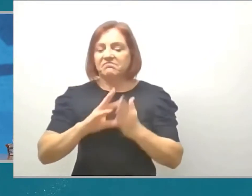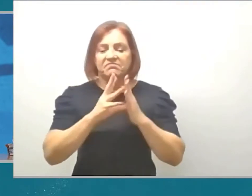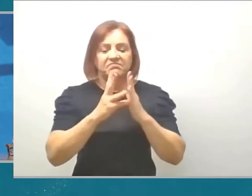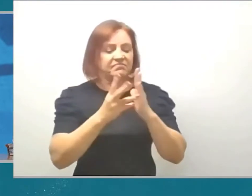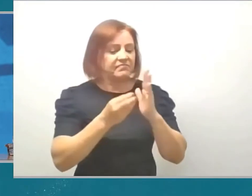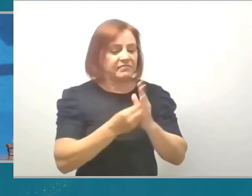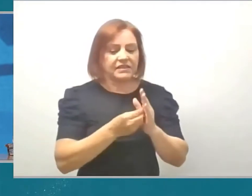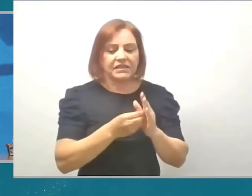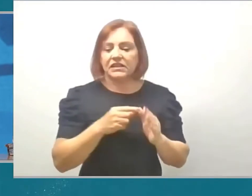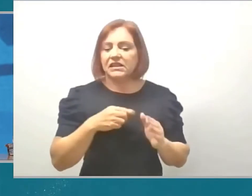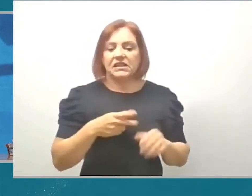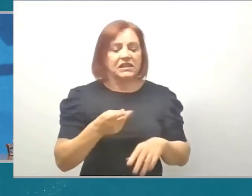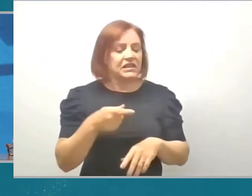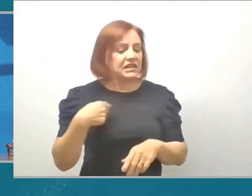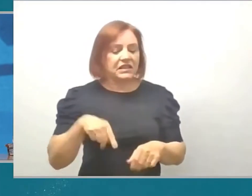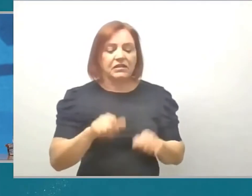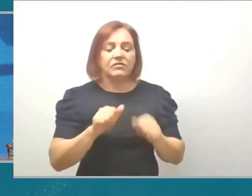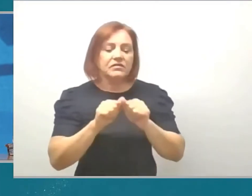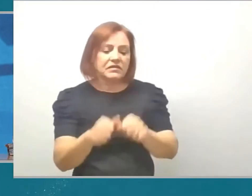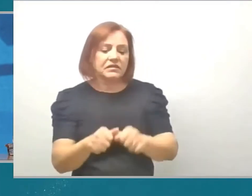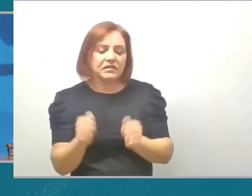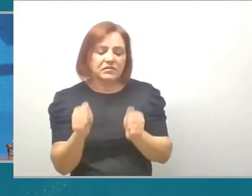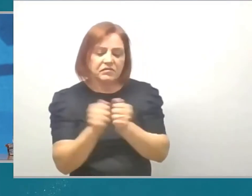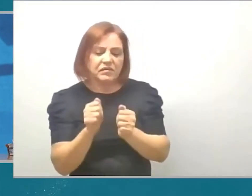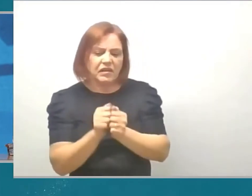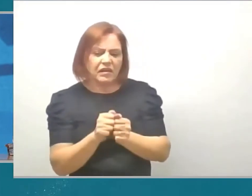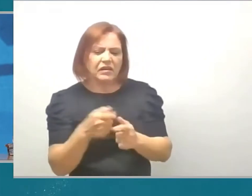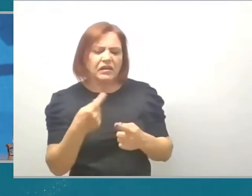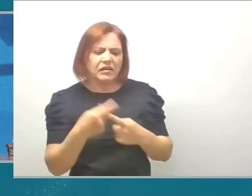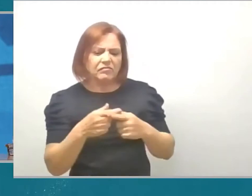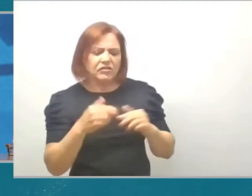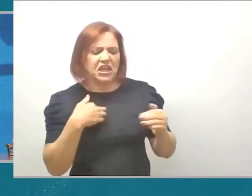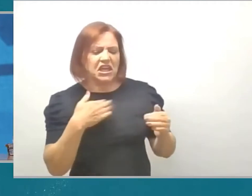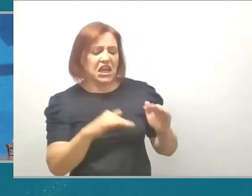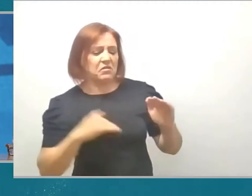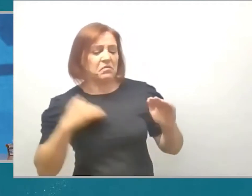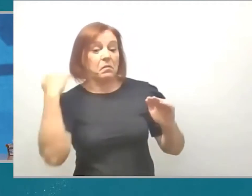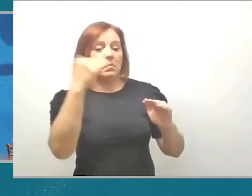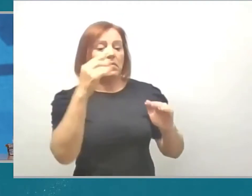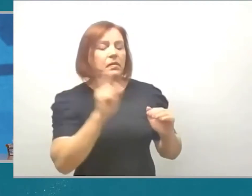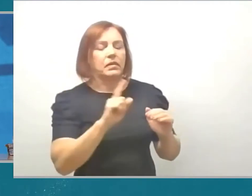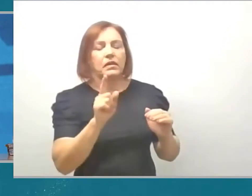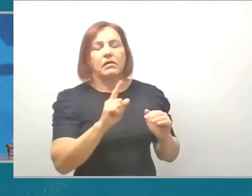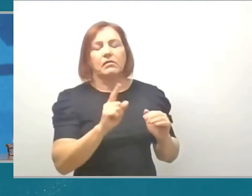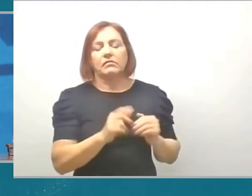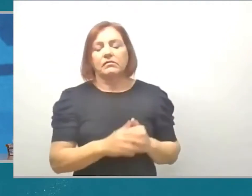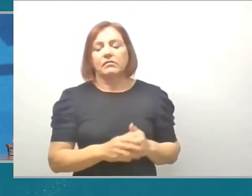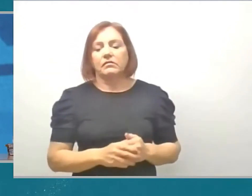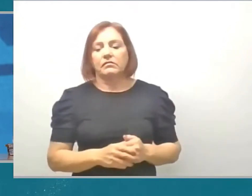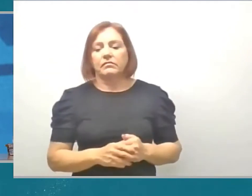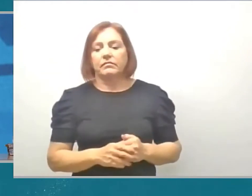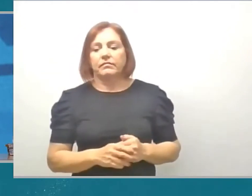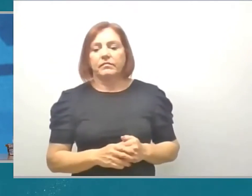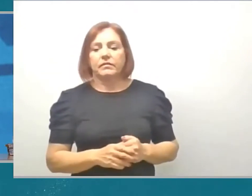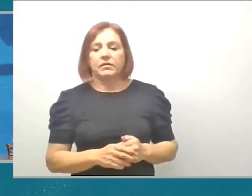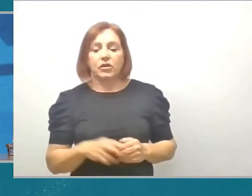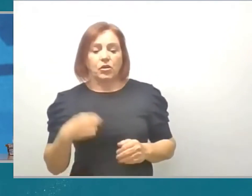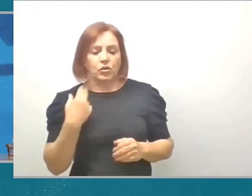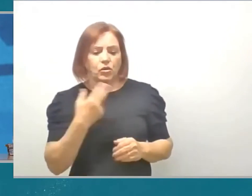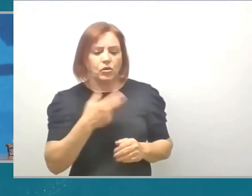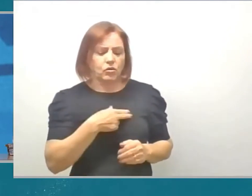Nós estamos aqui é pelo Senhor. Se o Senhor veio, vamos nos engajar ao